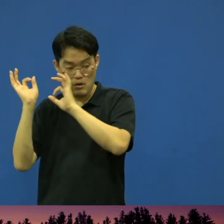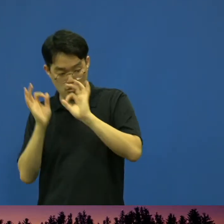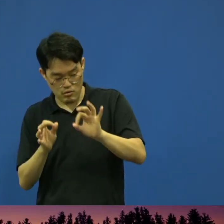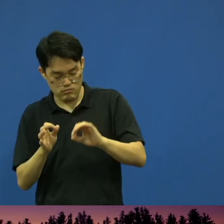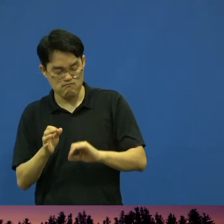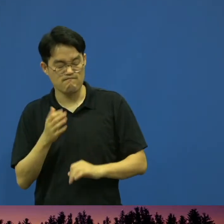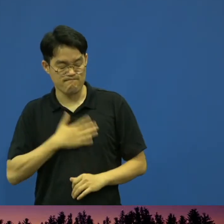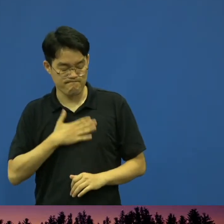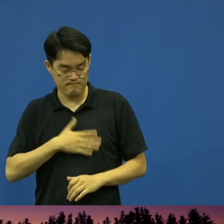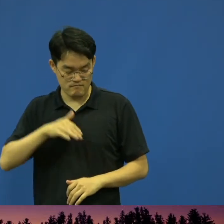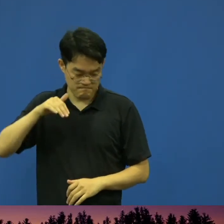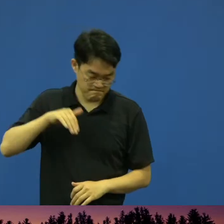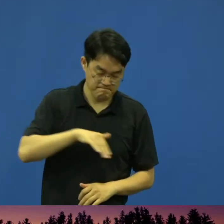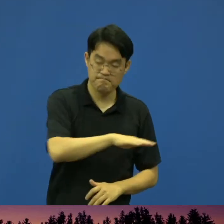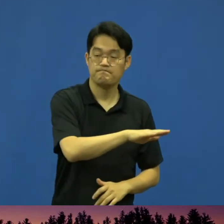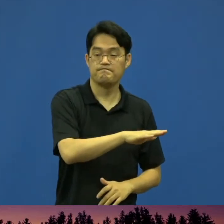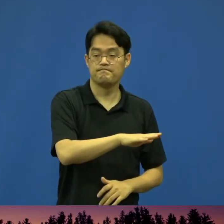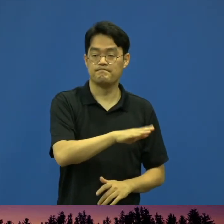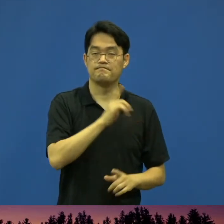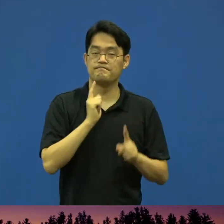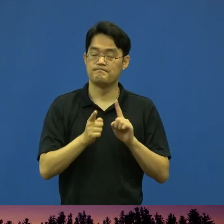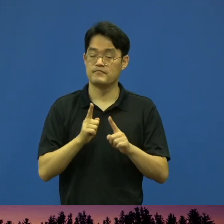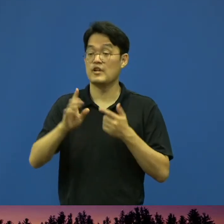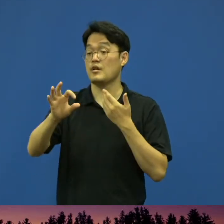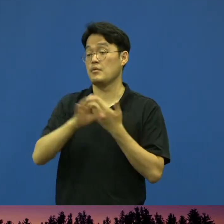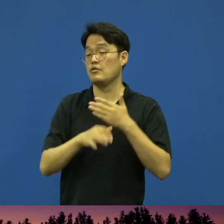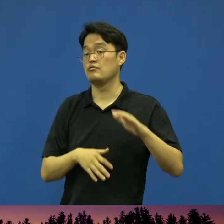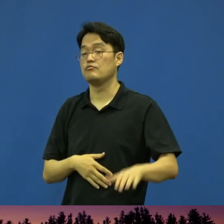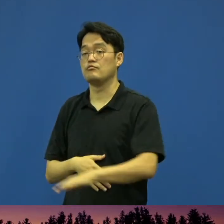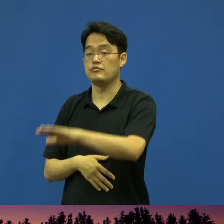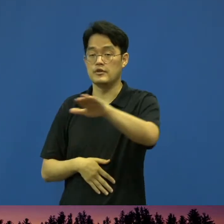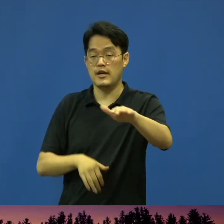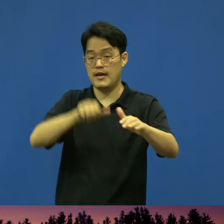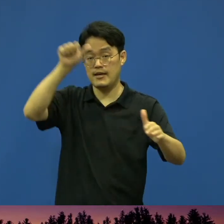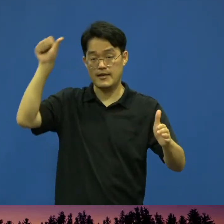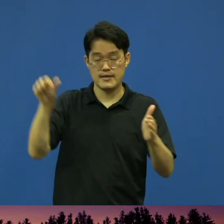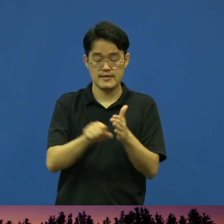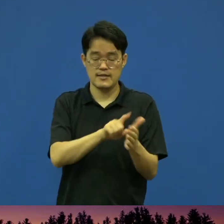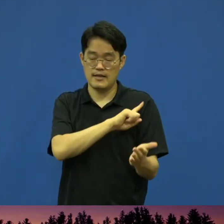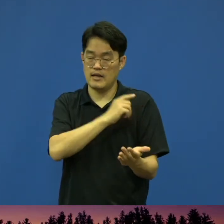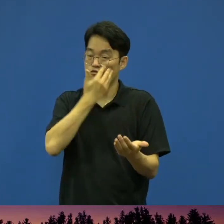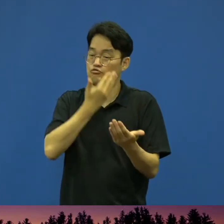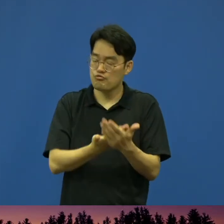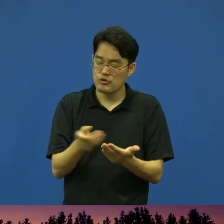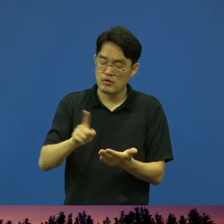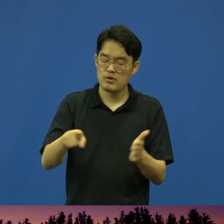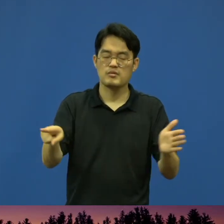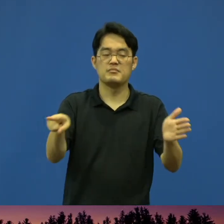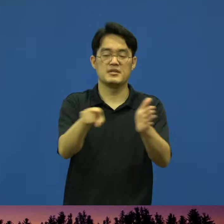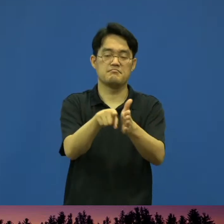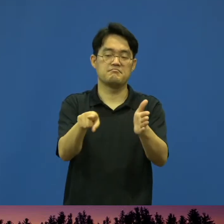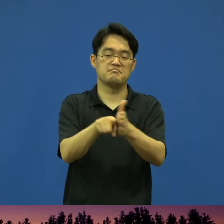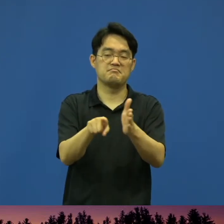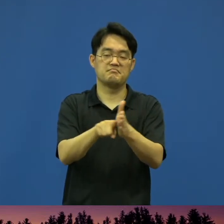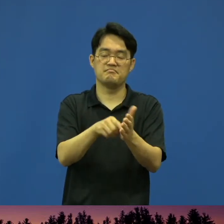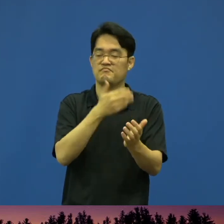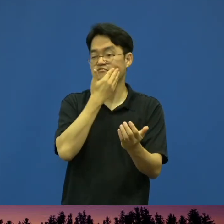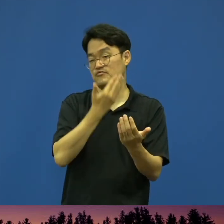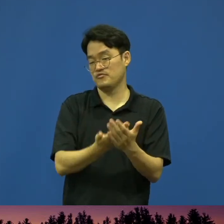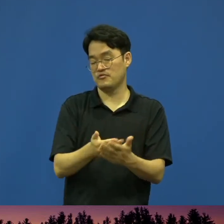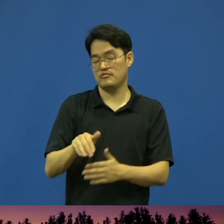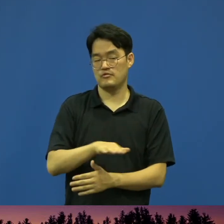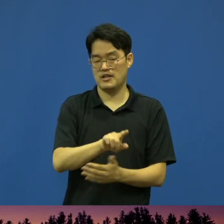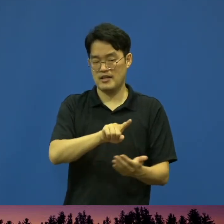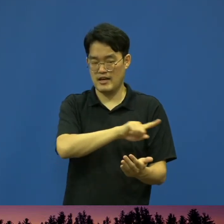시작하셨습니다. 그렇다면 우리의 인생에 있어서 가장 중요한 것은 믿음입니다. 우리에게 가장